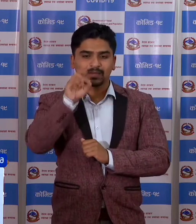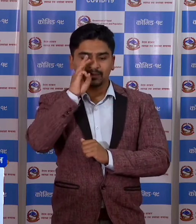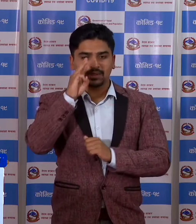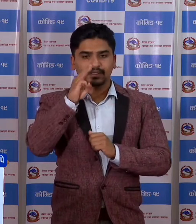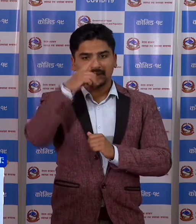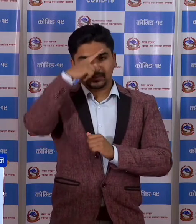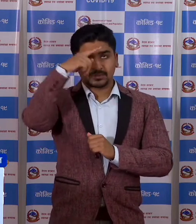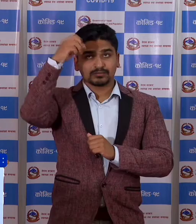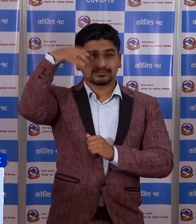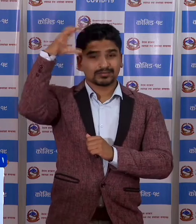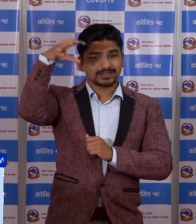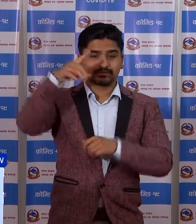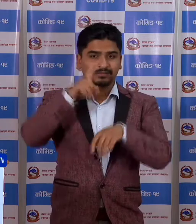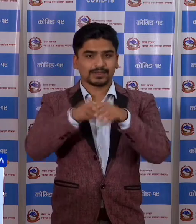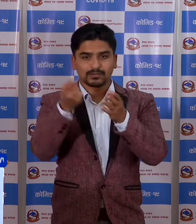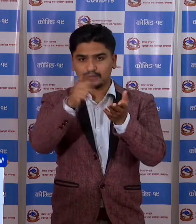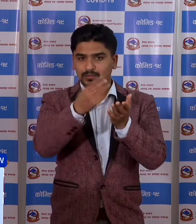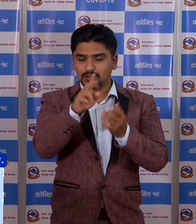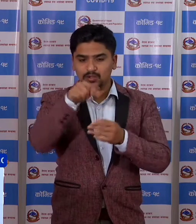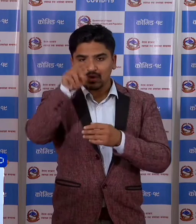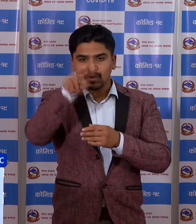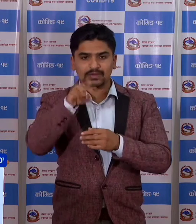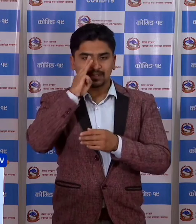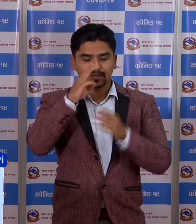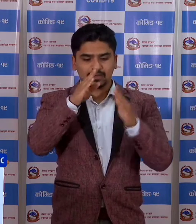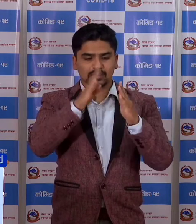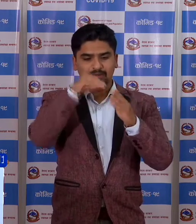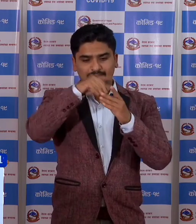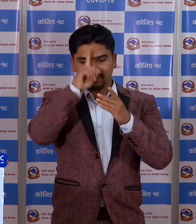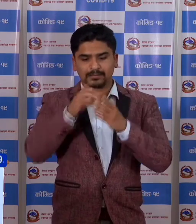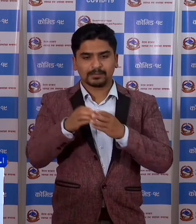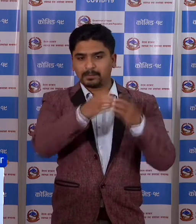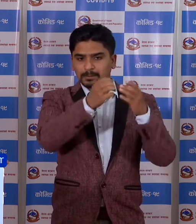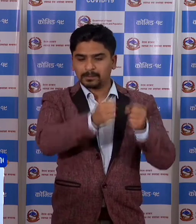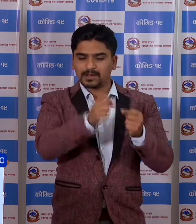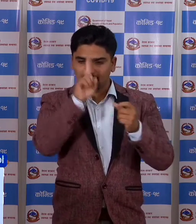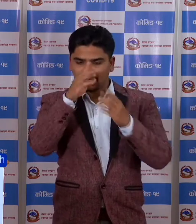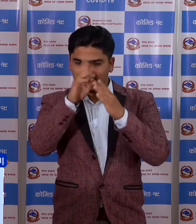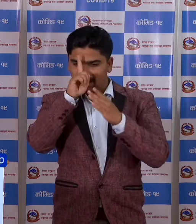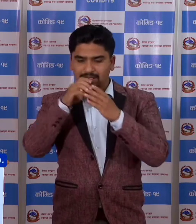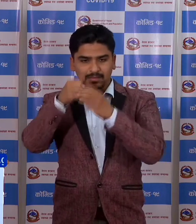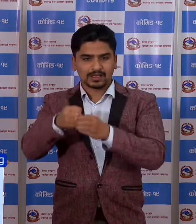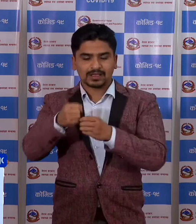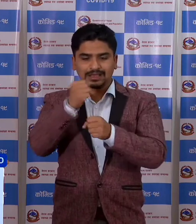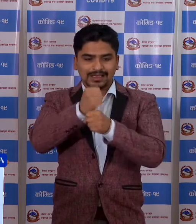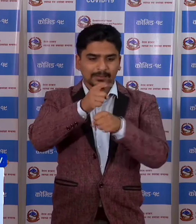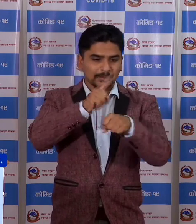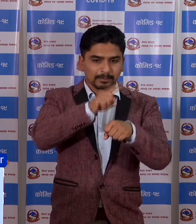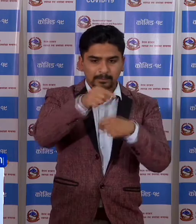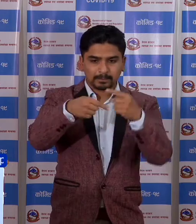नेपालमा वर्षाकाल सुरु भइसकेको छ, यो अवस्थामा क्वारेन्टाइनमा तथा घरमा बस्दा अथवा कामकाजको